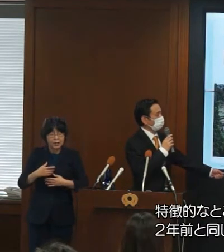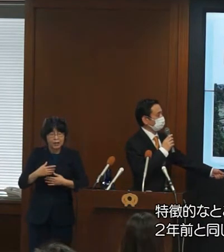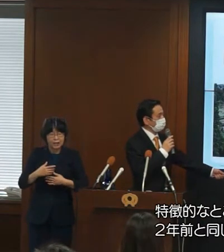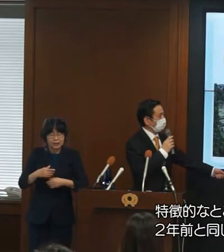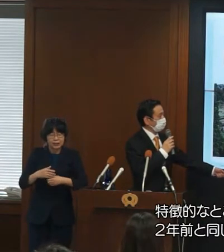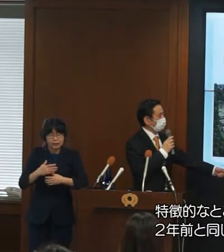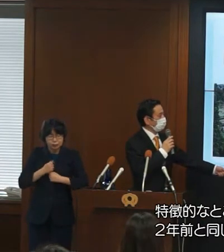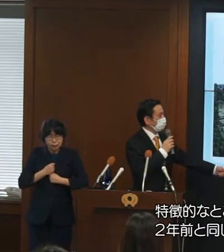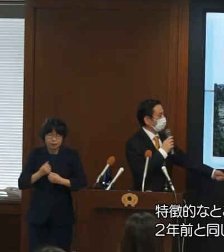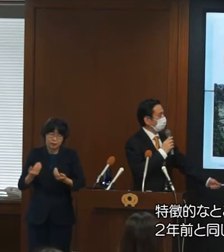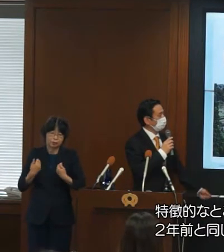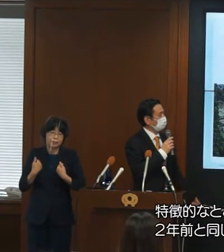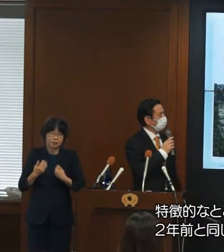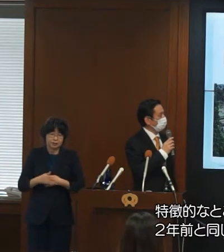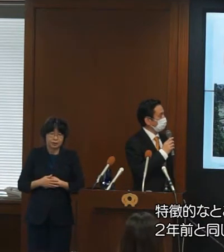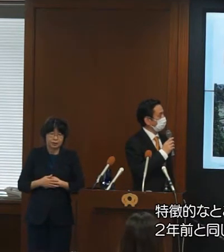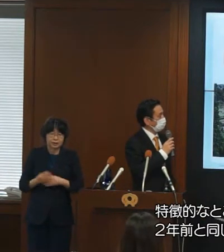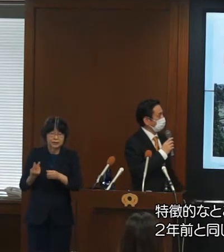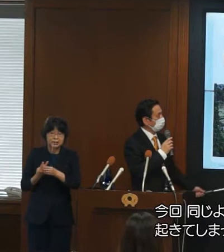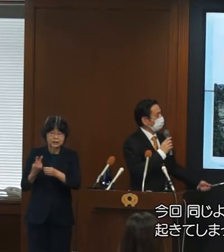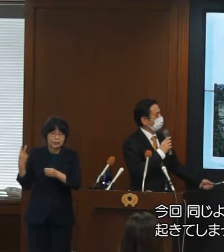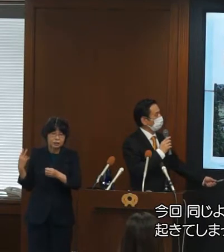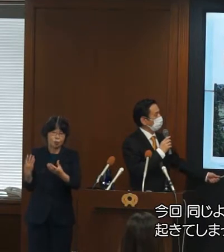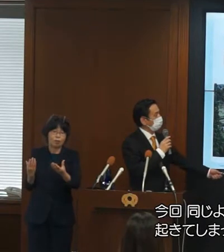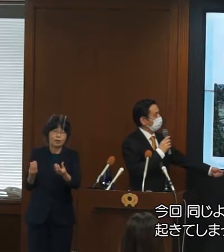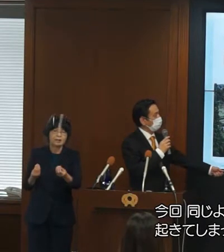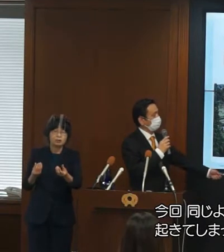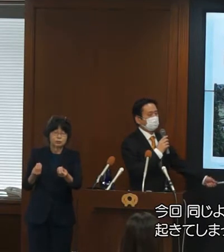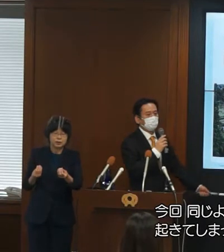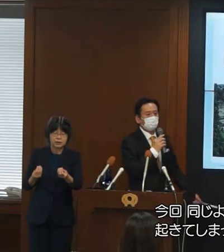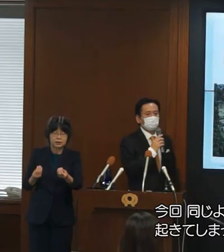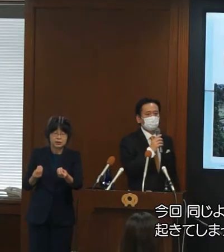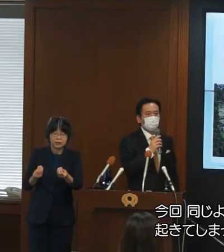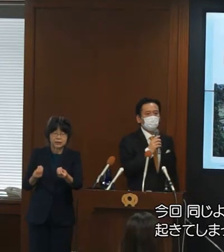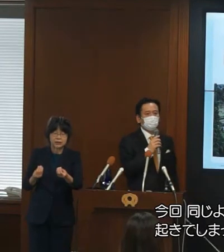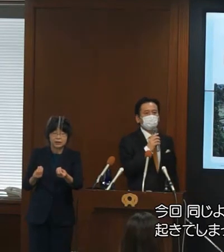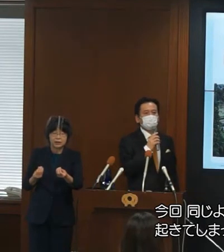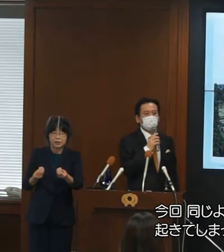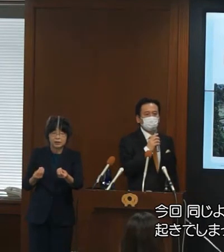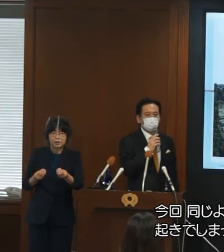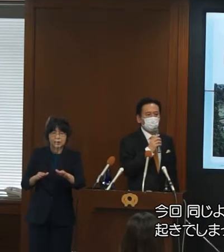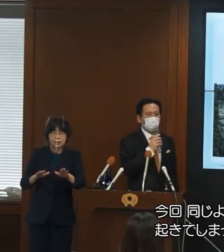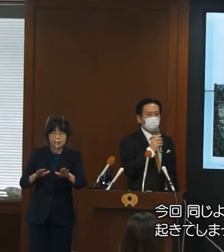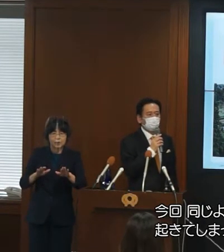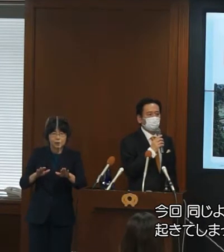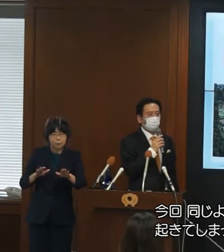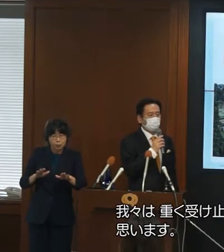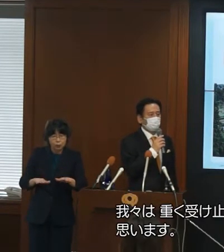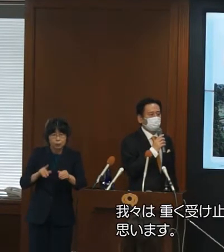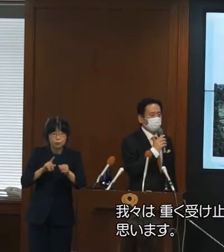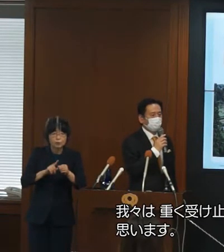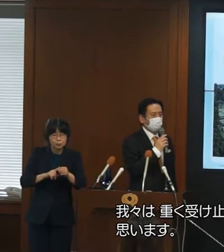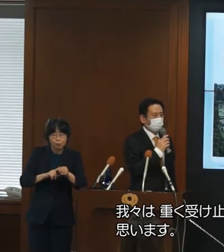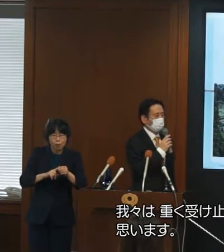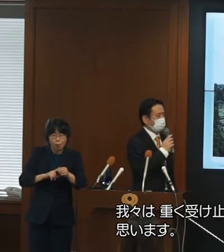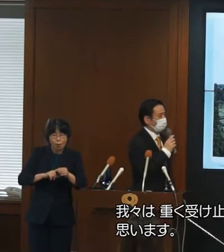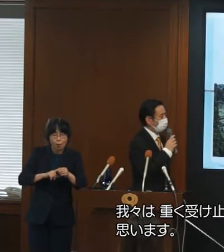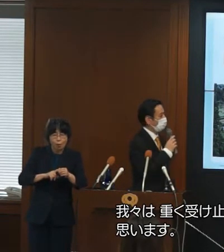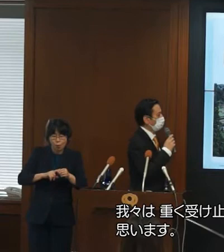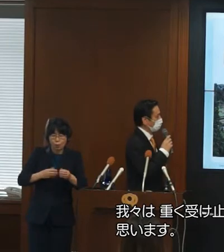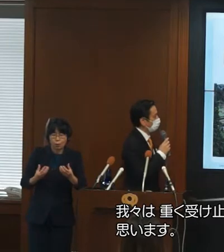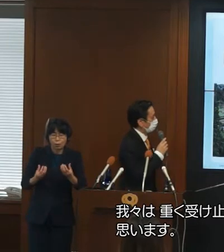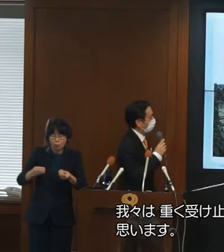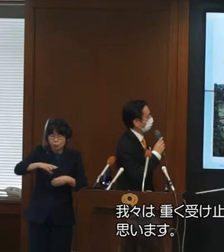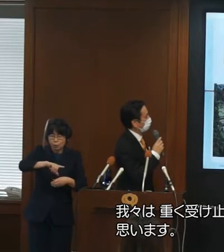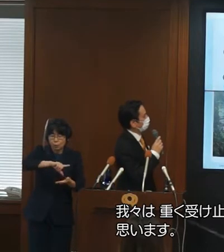なところでありまして、2年前と同じように今回同じような場所が起きてしまったということを我々は重く受け止めなければいけ